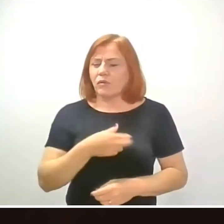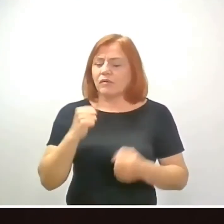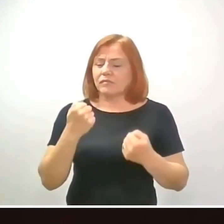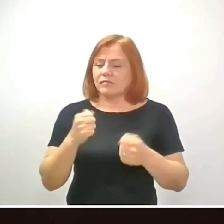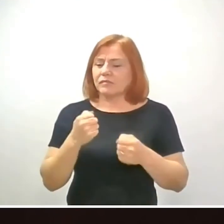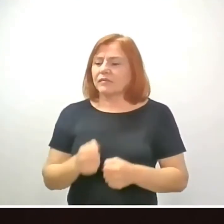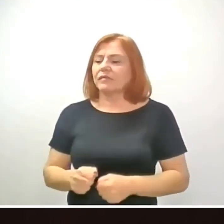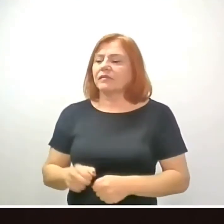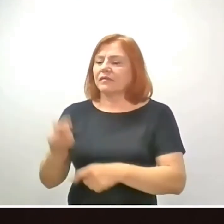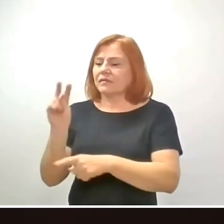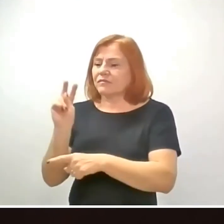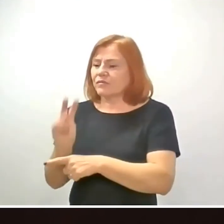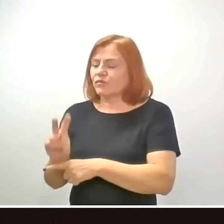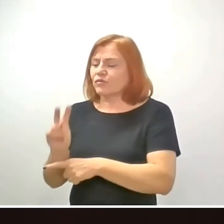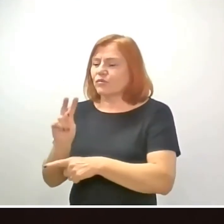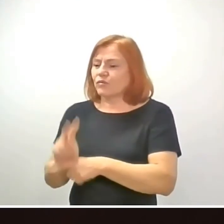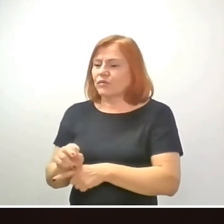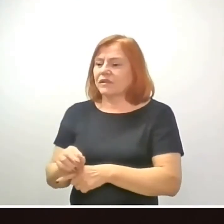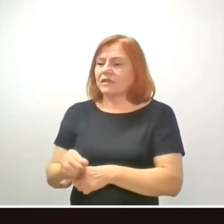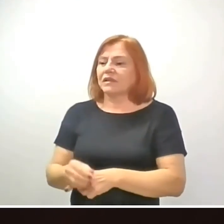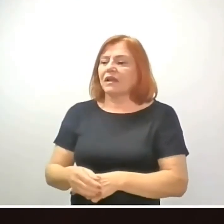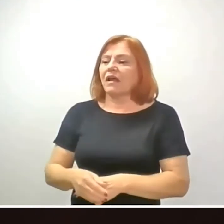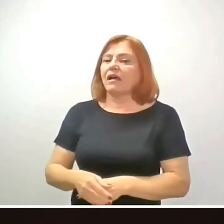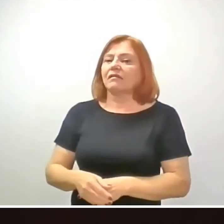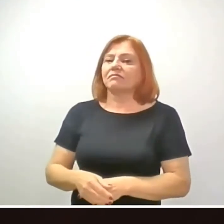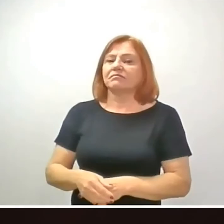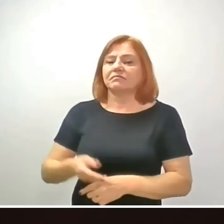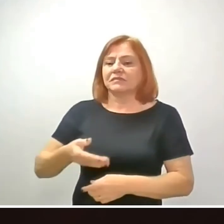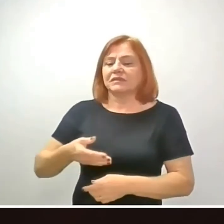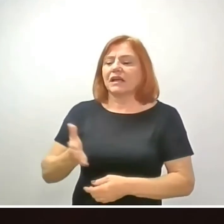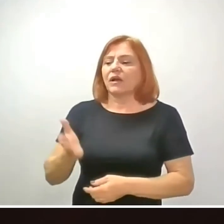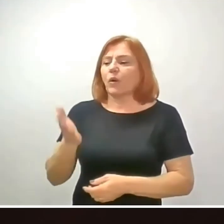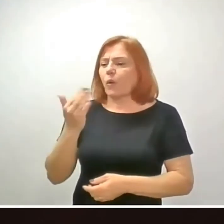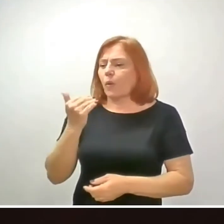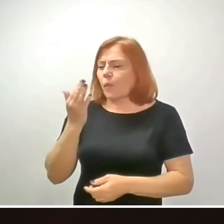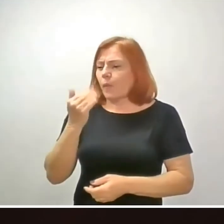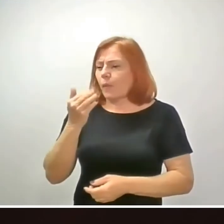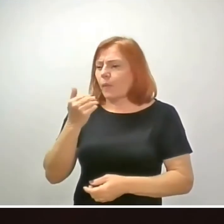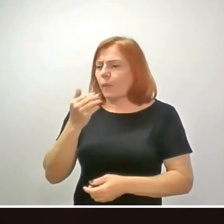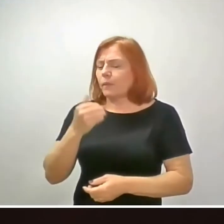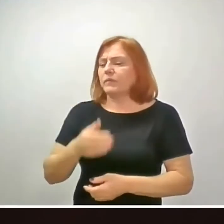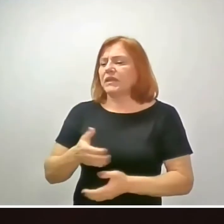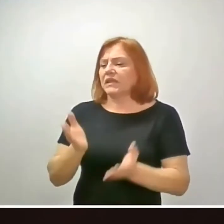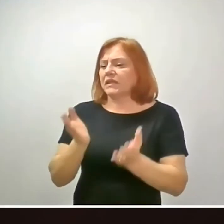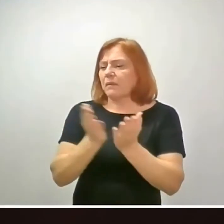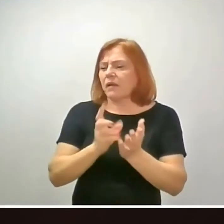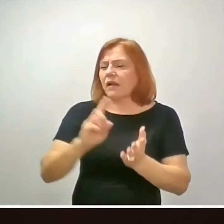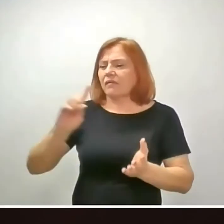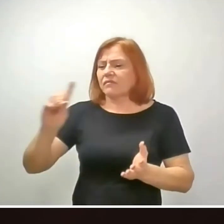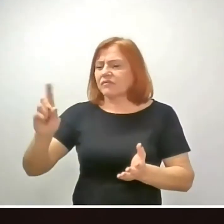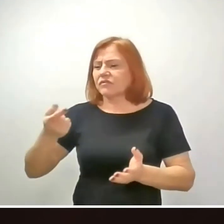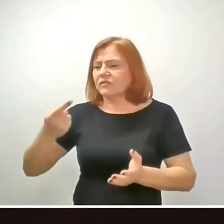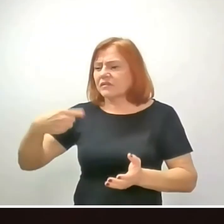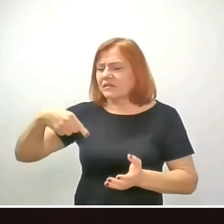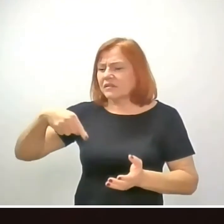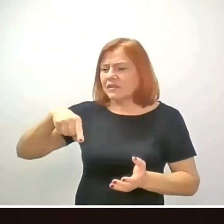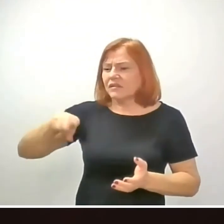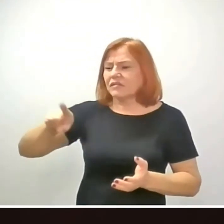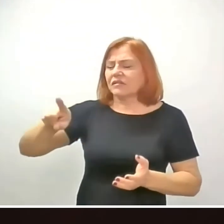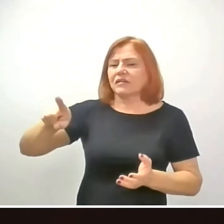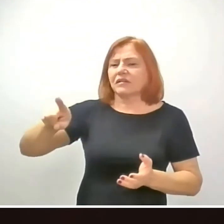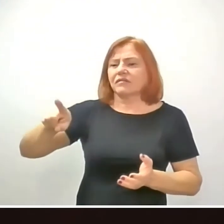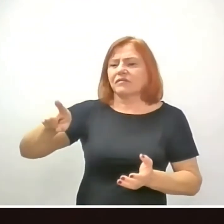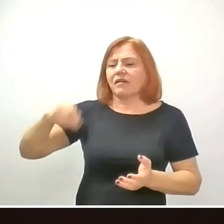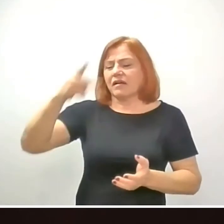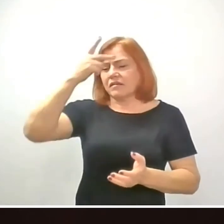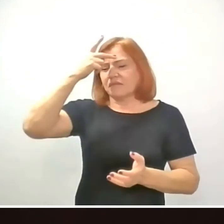você precisa alimentar. Você precisa dar alimento e precisa cuidar do bem-estar das pessoas, tá?